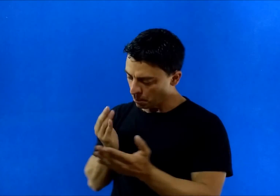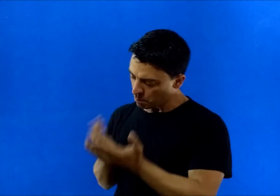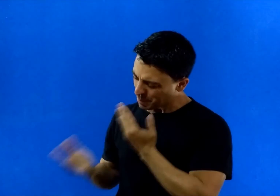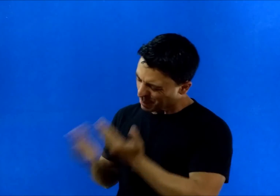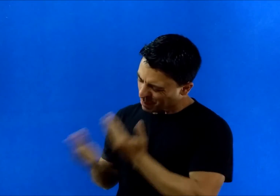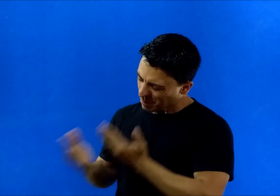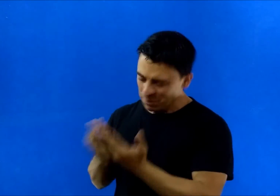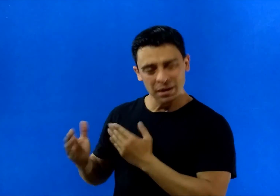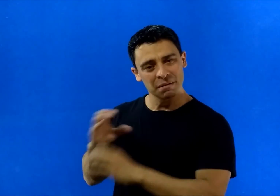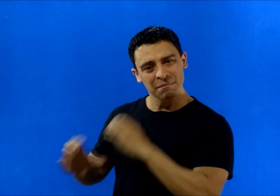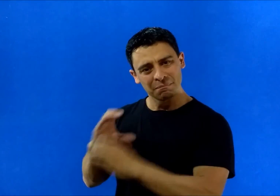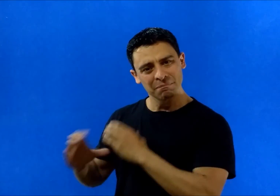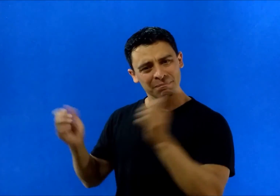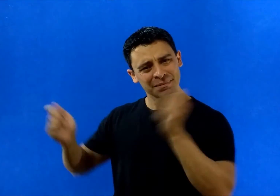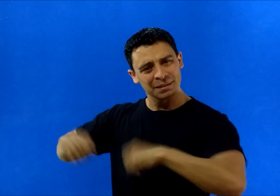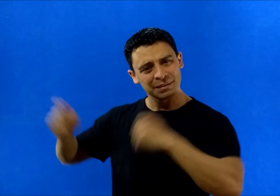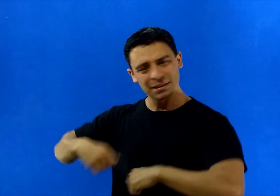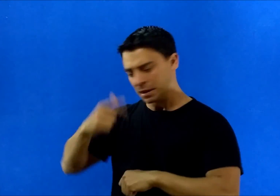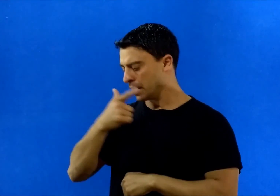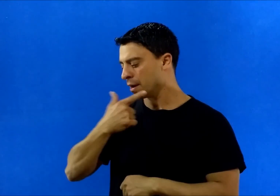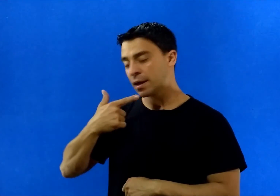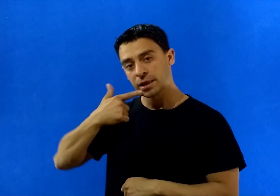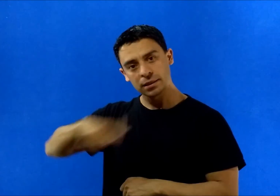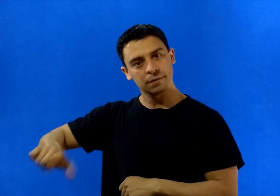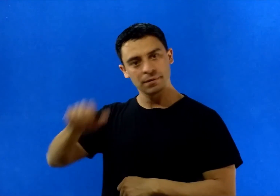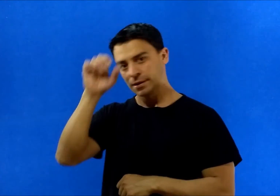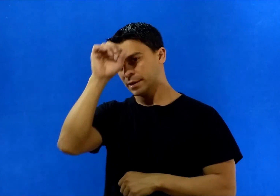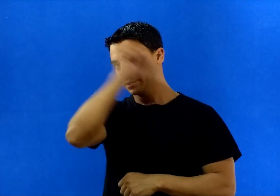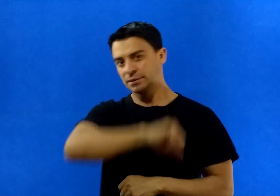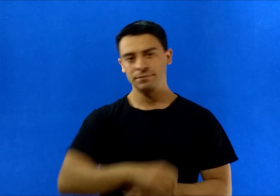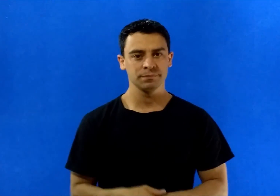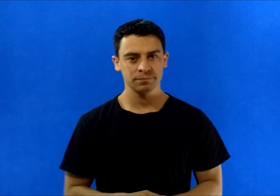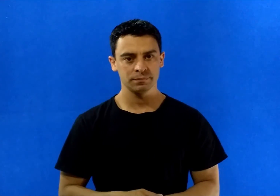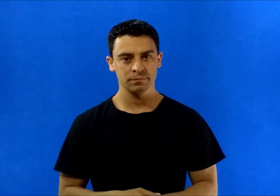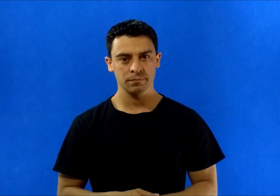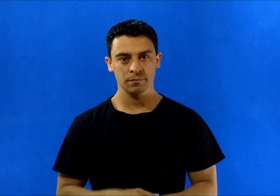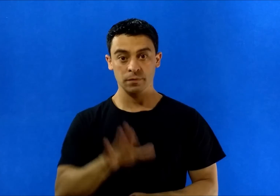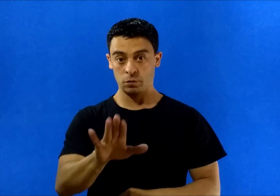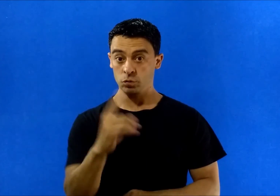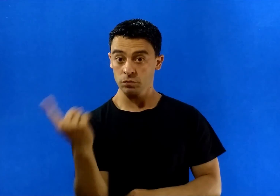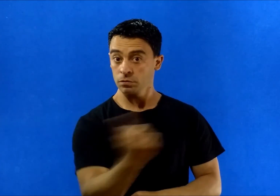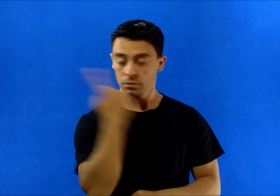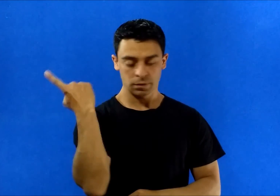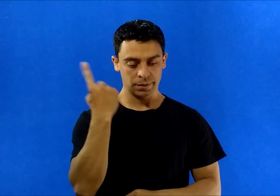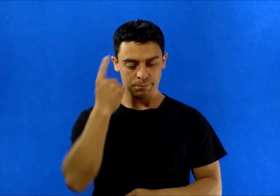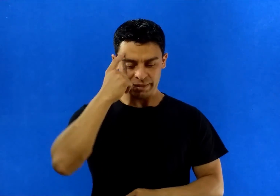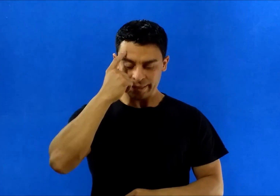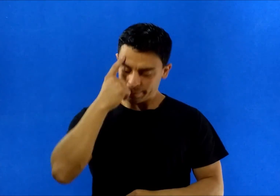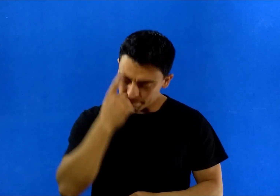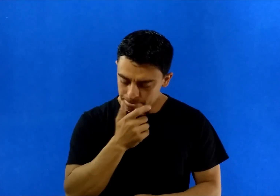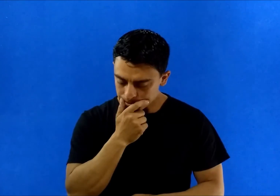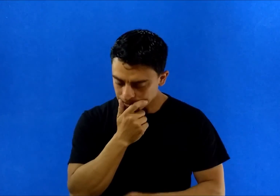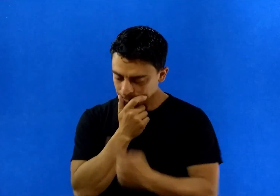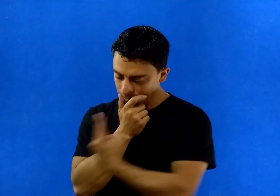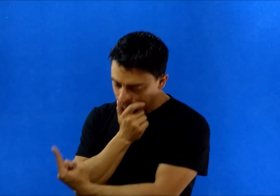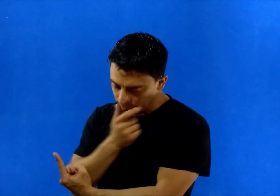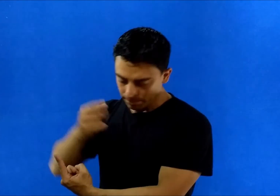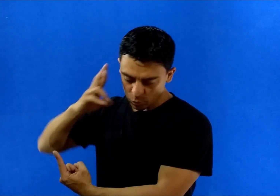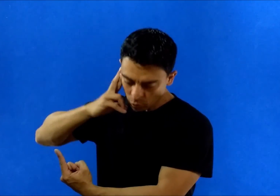são surdos e conversam com a criança, se comunicam por meio dessa língua de sinais, e conseguem aprender. Nós devemos